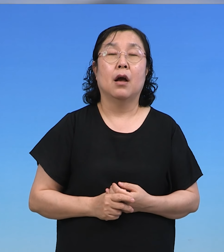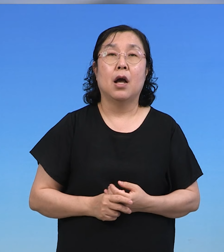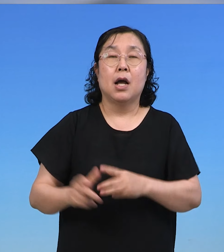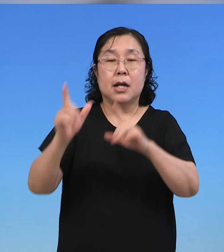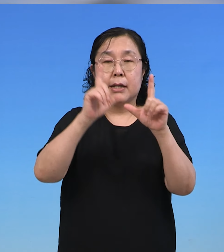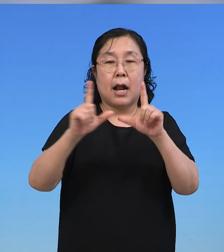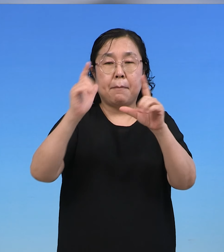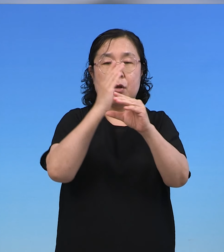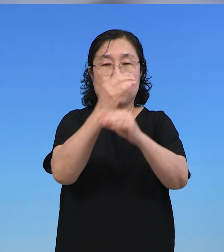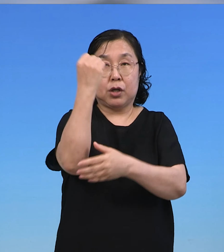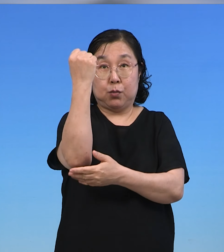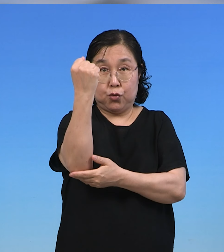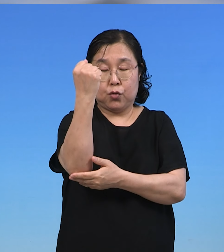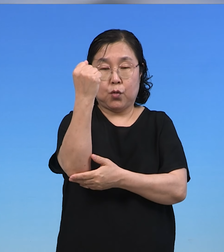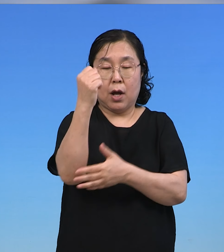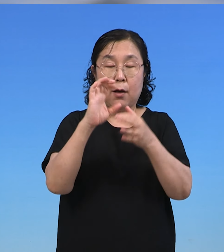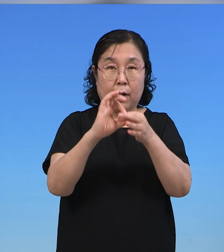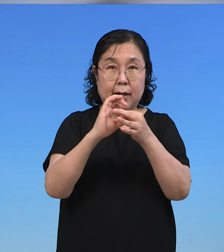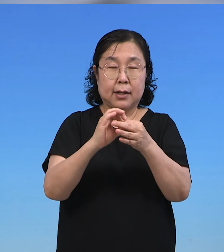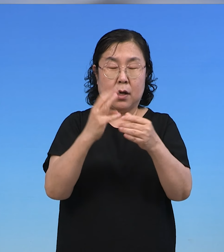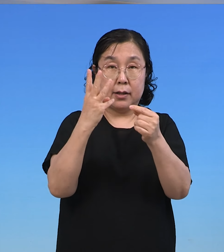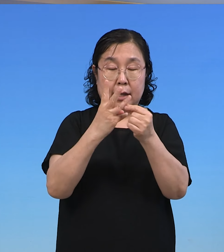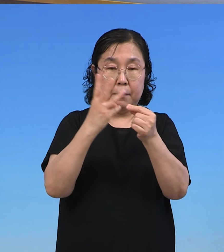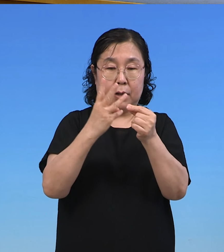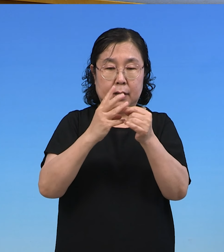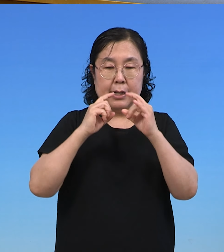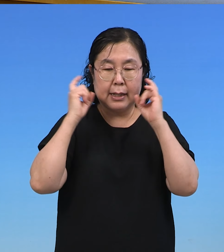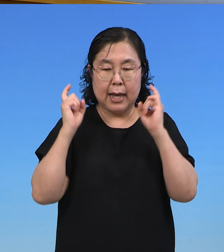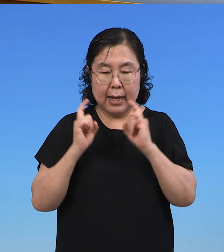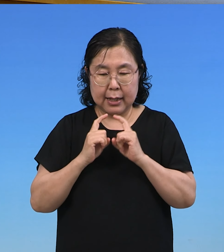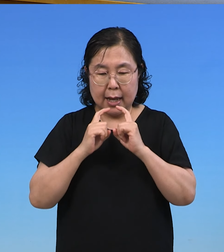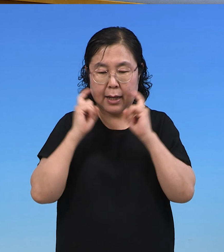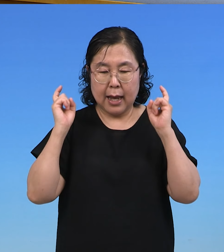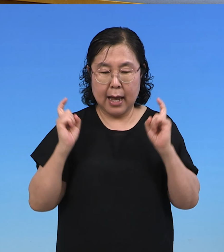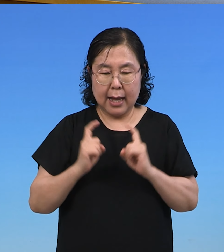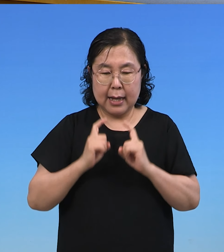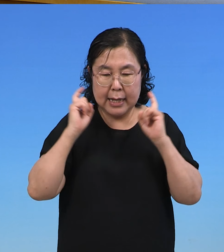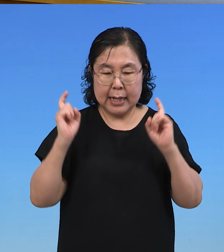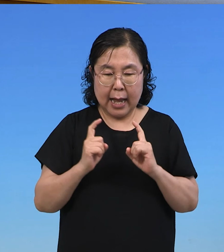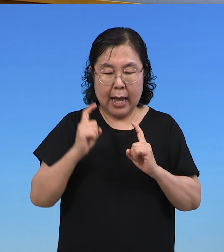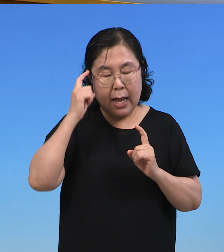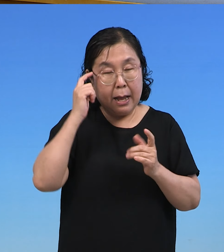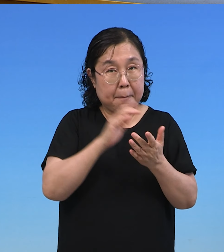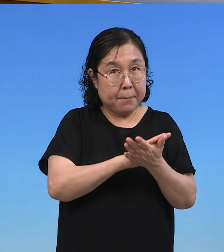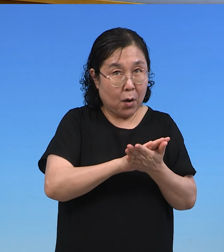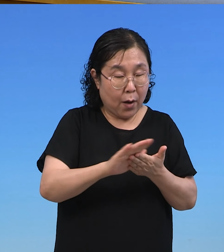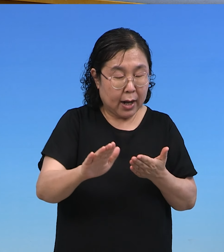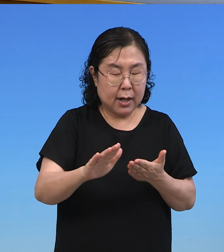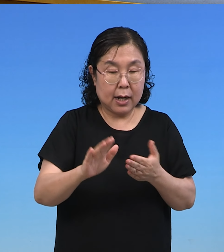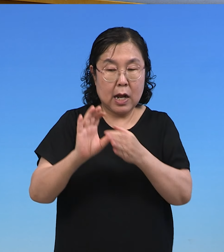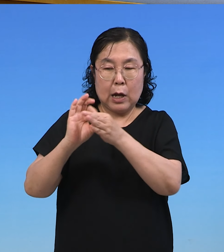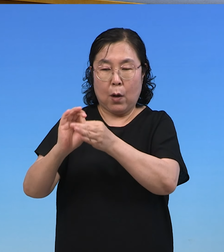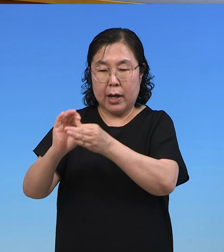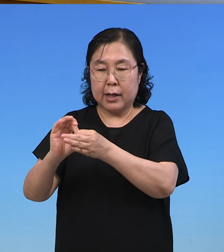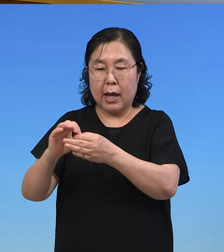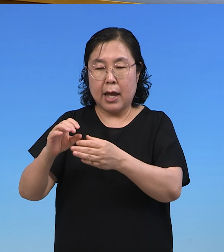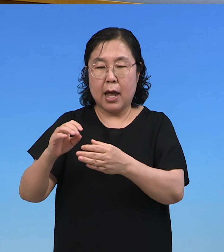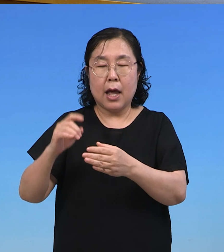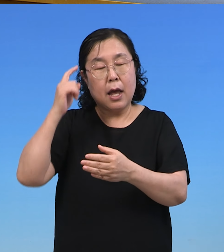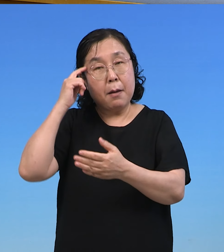삶의 중심축과 관련한 3번째 지침이 뭐냐? 개인의 평화를 관계의 평화로